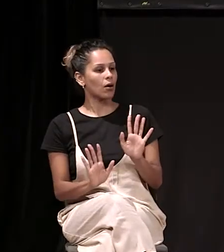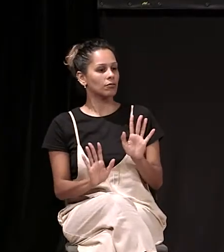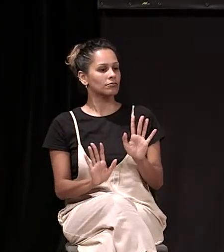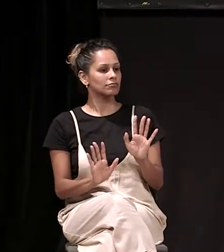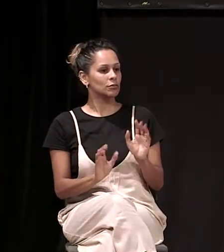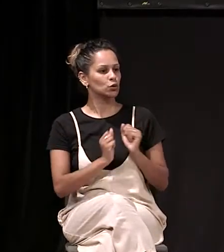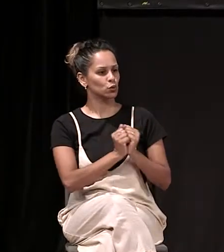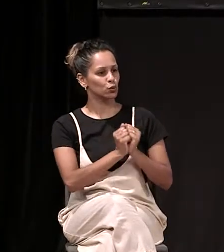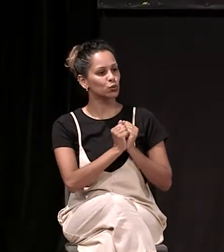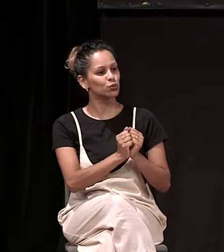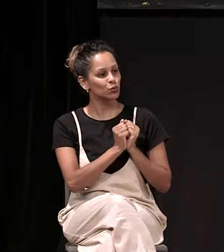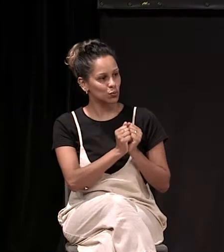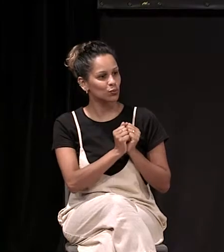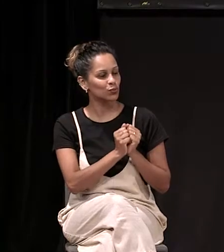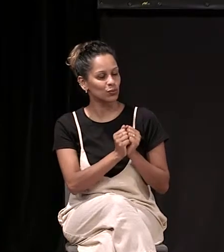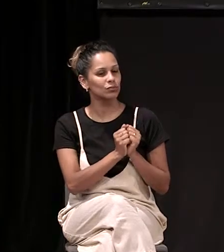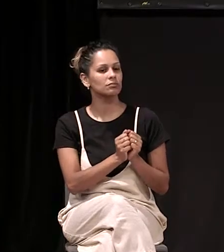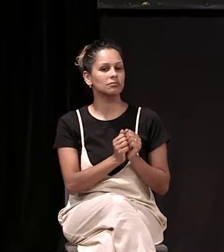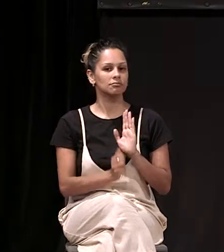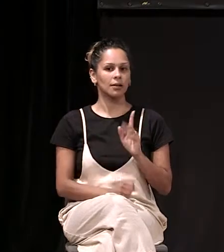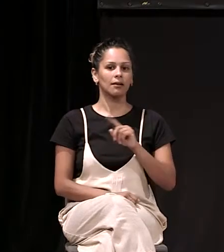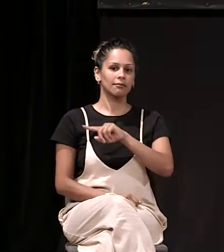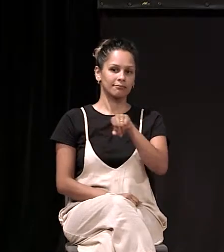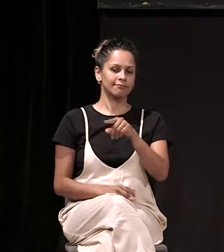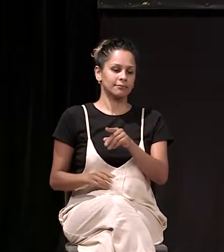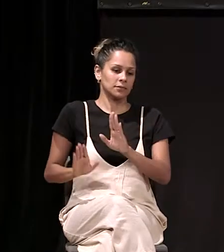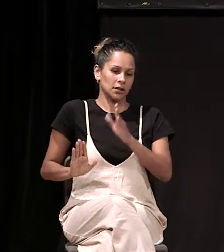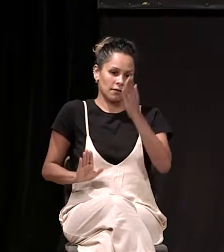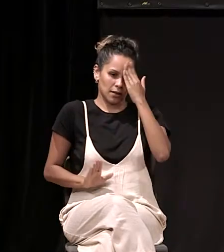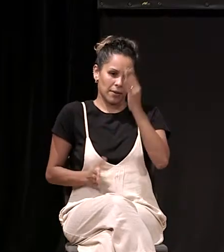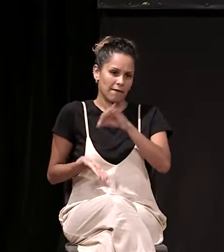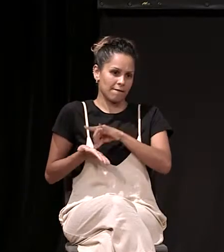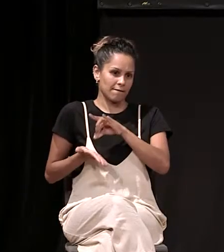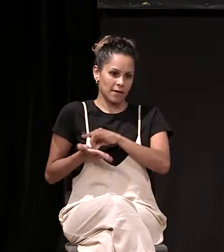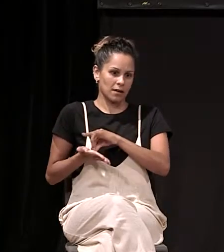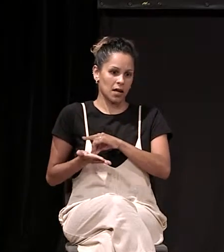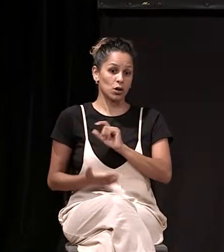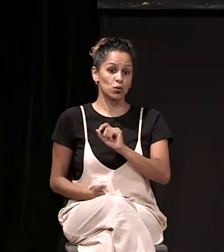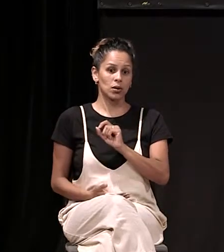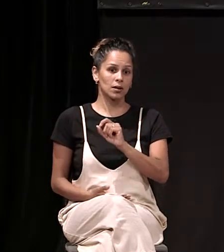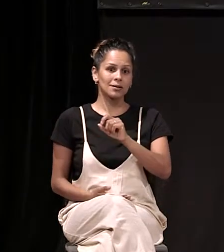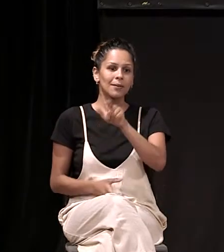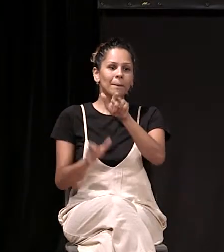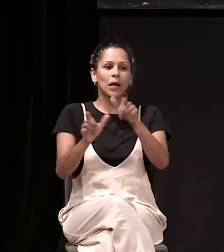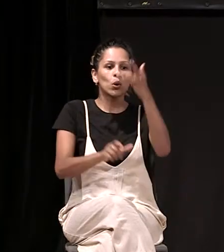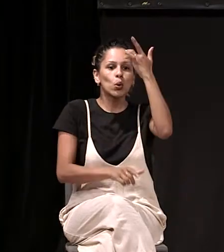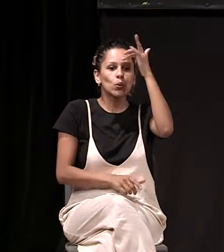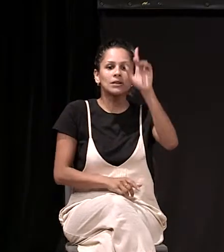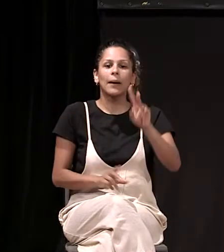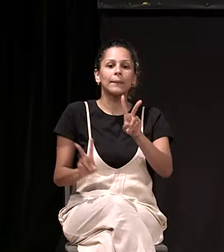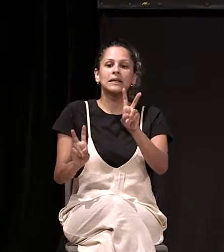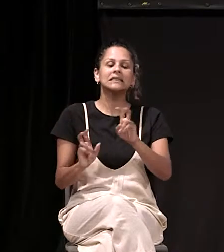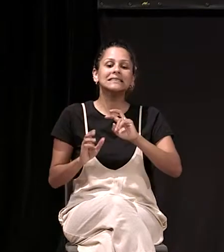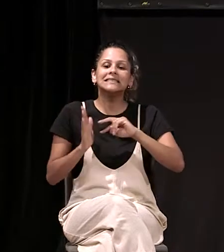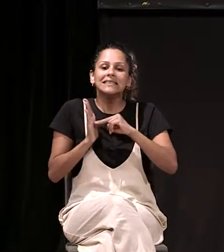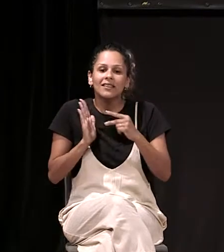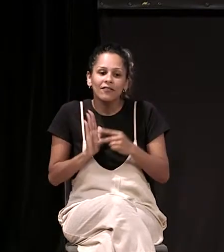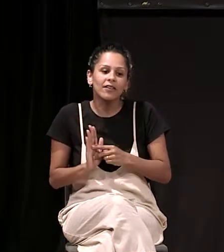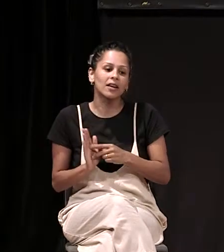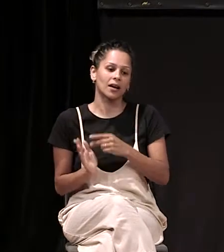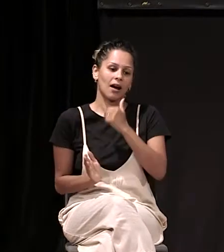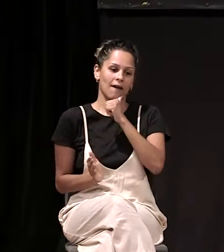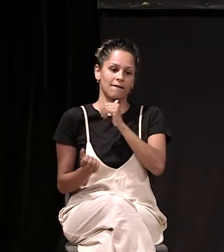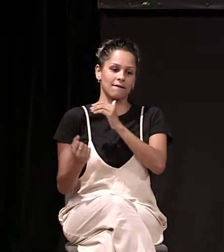muito certo, e é o que a gente tem vivido, as pessoas não sabem o que é feminismo. Então, o que a gente tem que